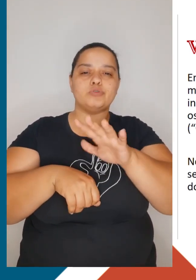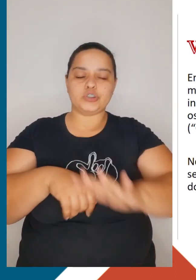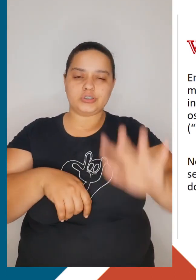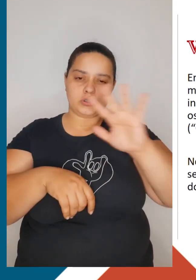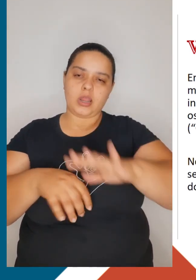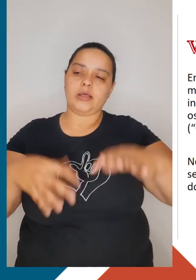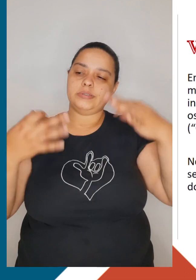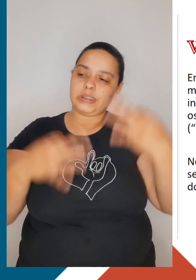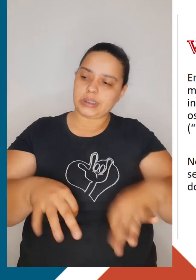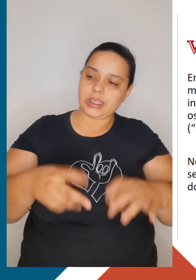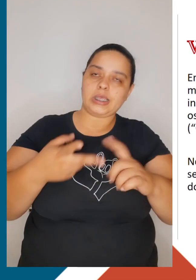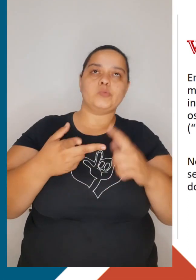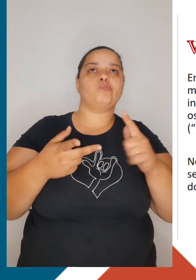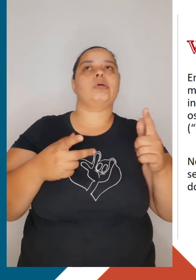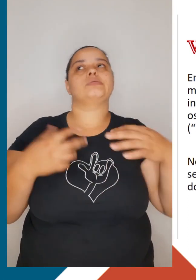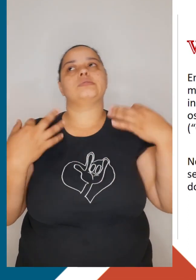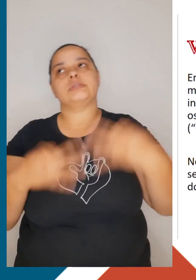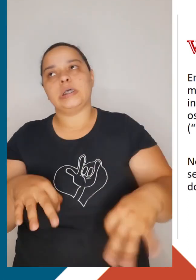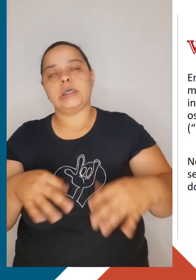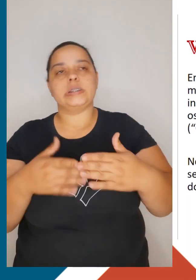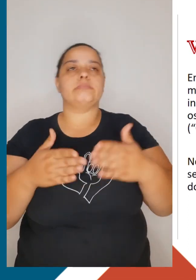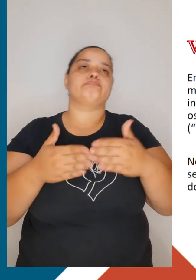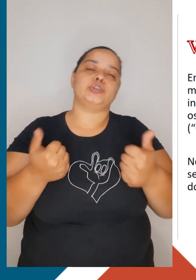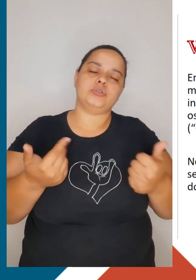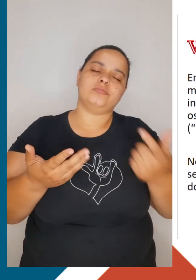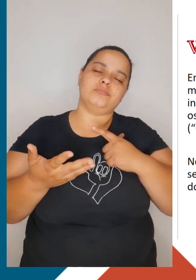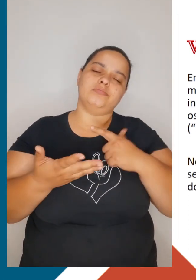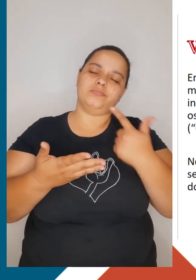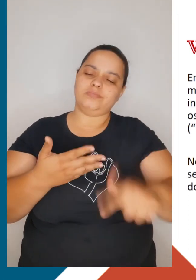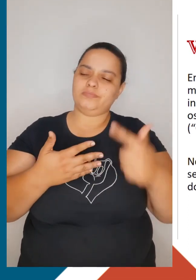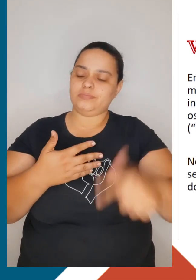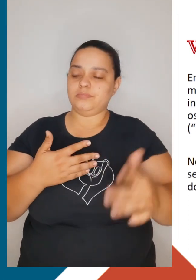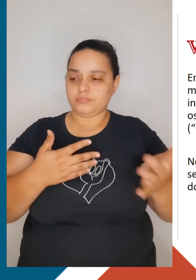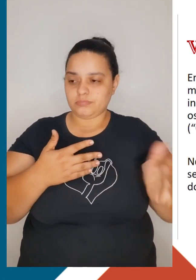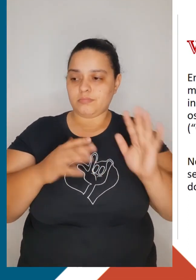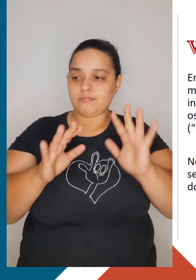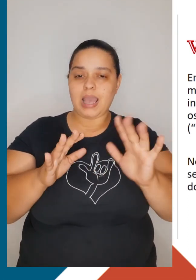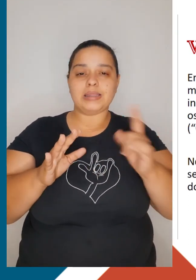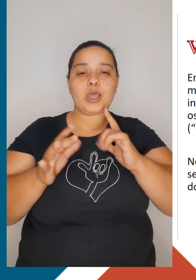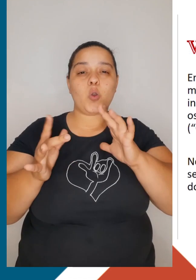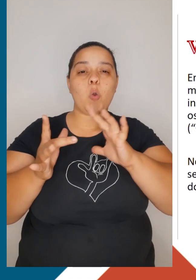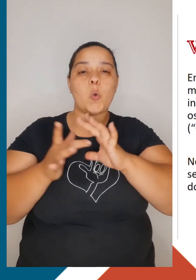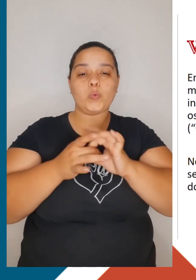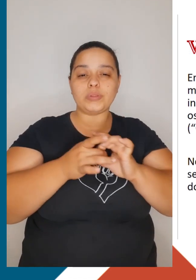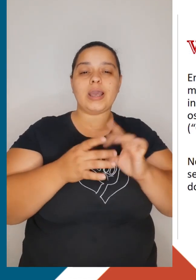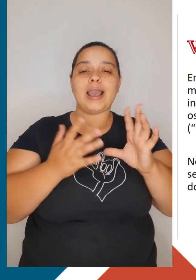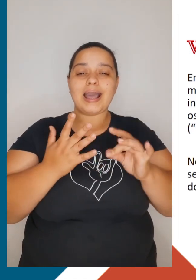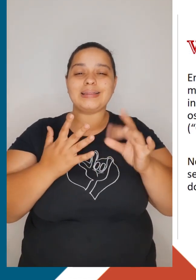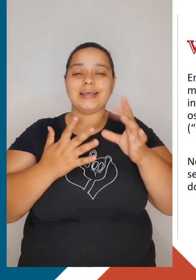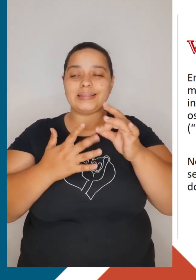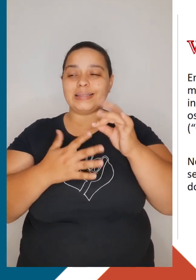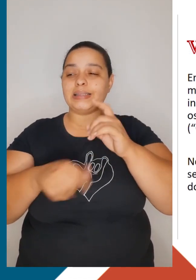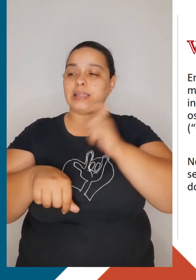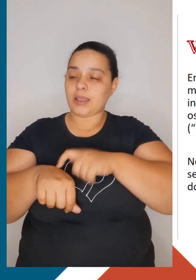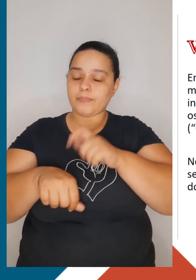verbais. Vimos certeza, incerteza, pedido, etc. Mas vale ressaltar que em alguns contextos, cada tempo e